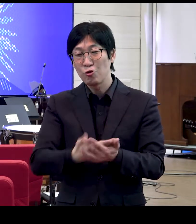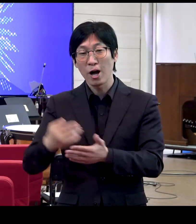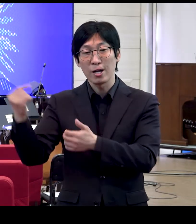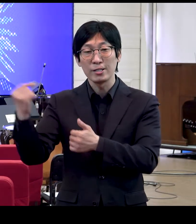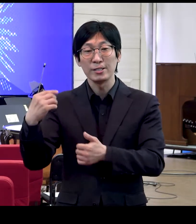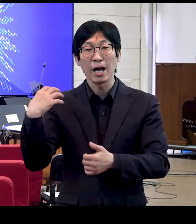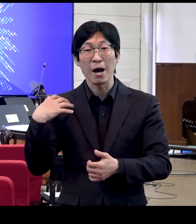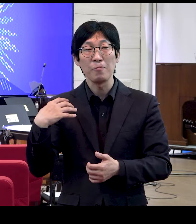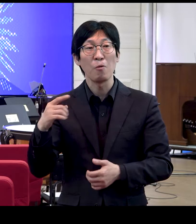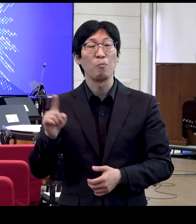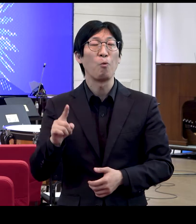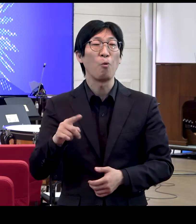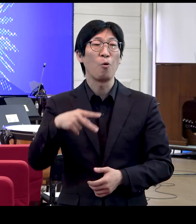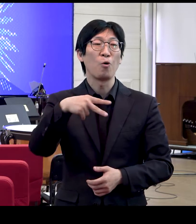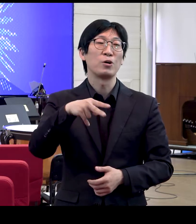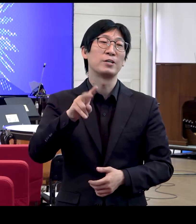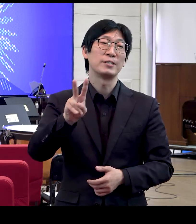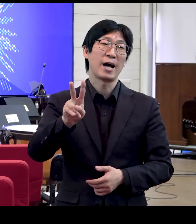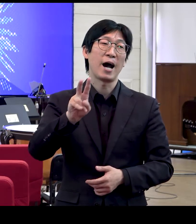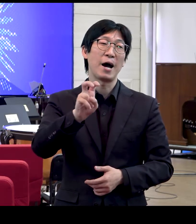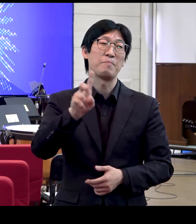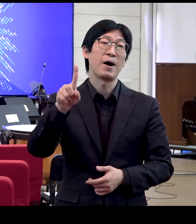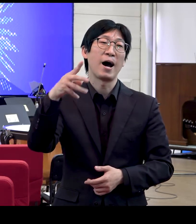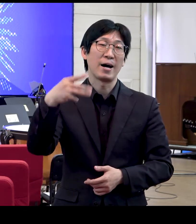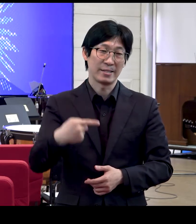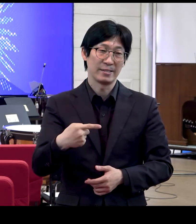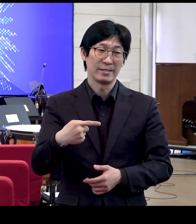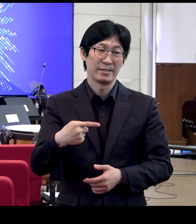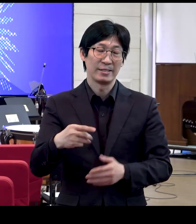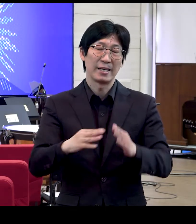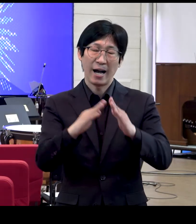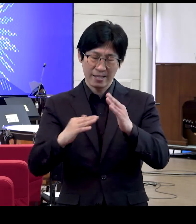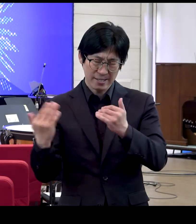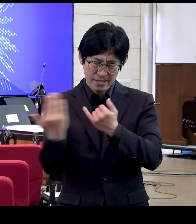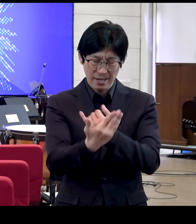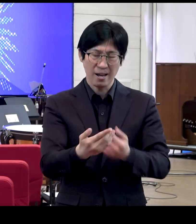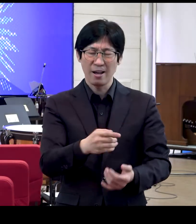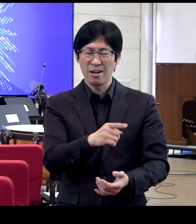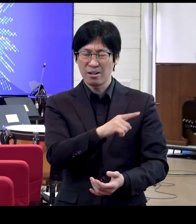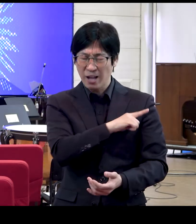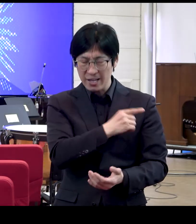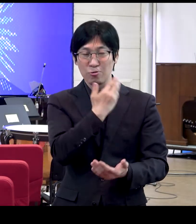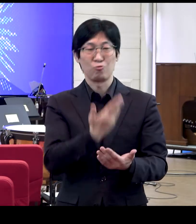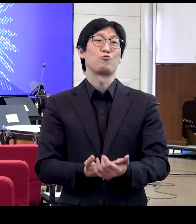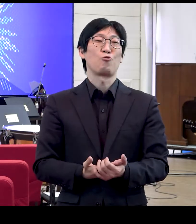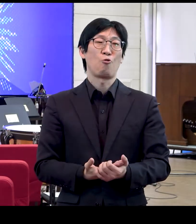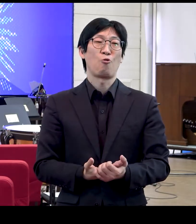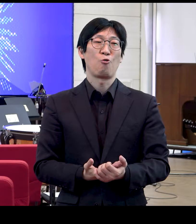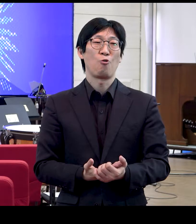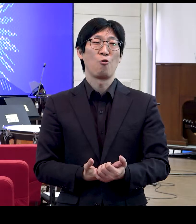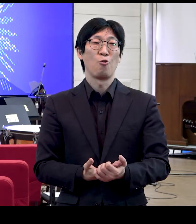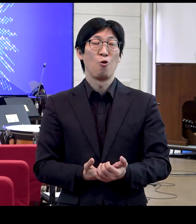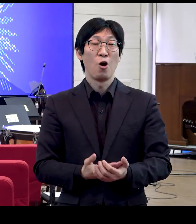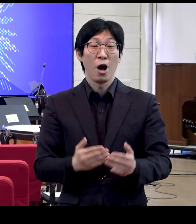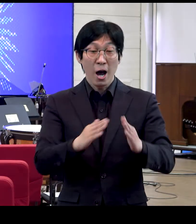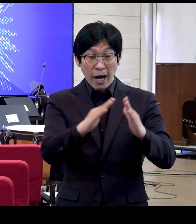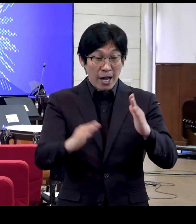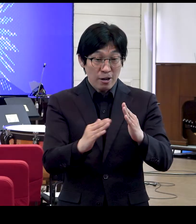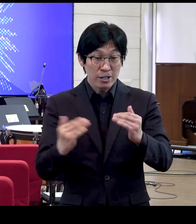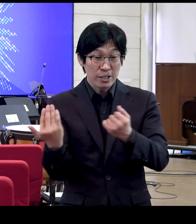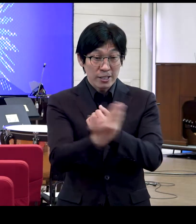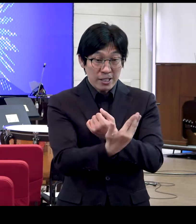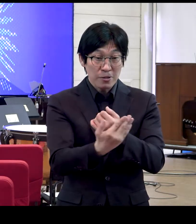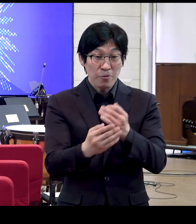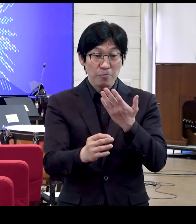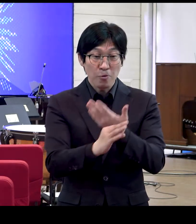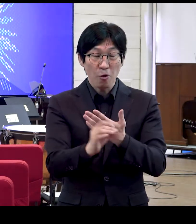바로 샤마르, 가정을 지키는 것입니다. 그게 얼마나 중요한지, 그리고 그것이 우리 하나님을 얼마나 기쁘게